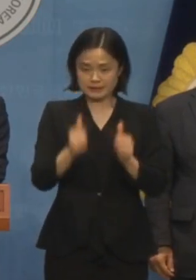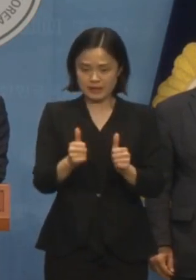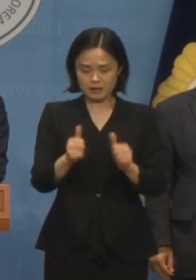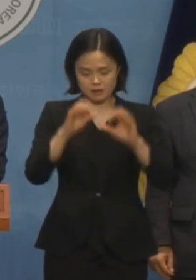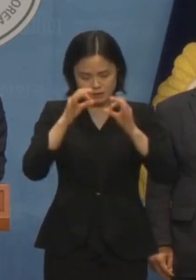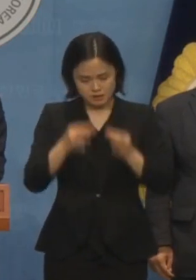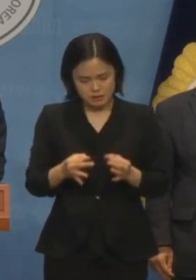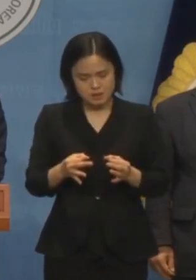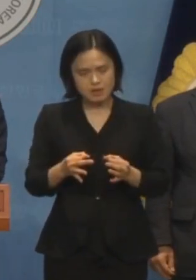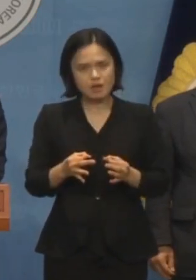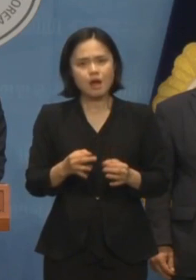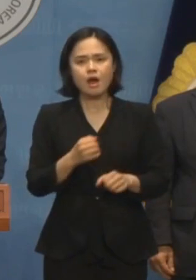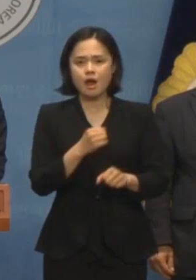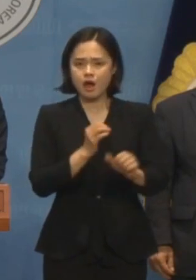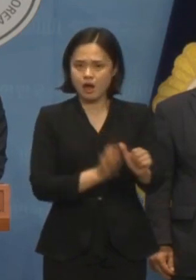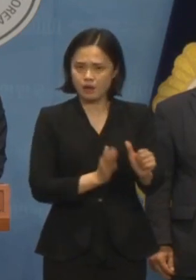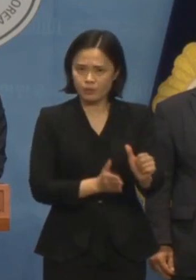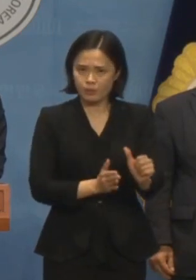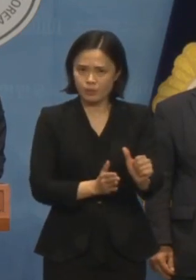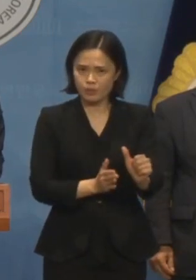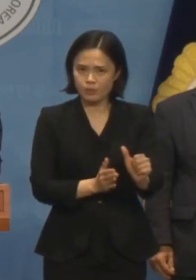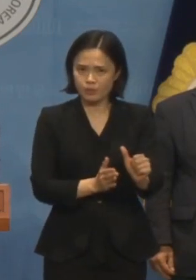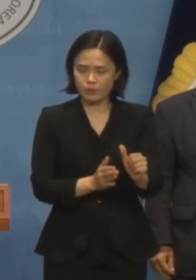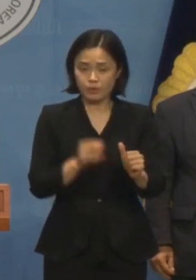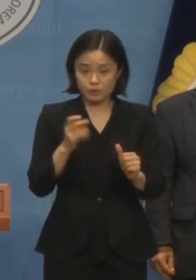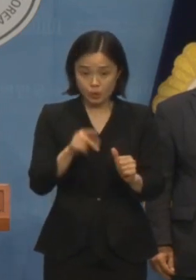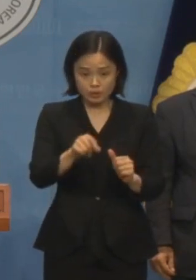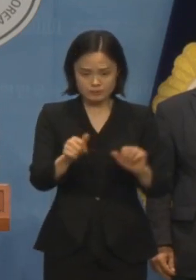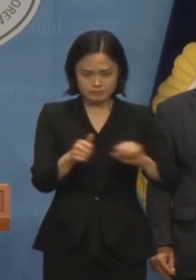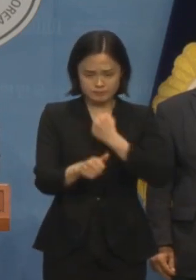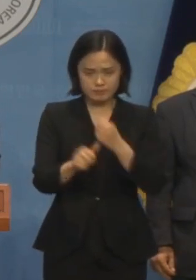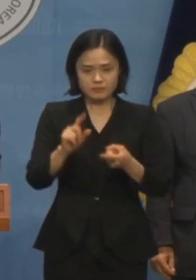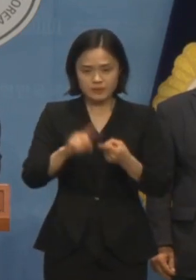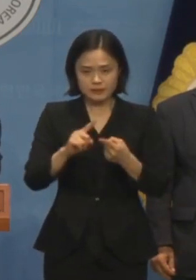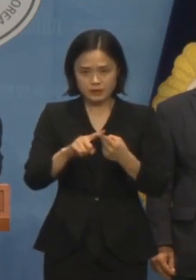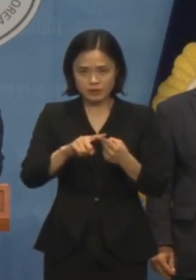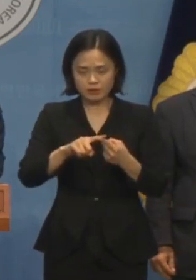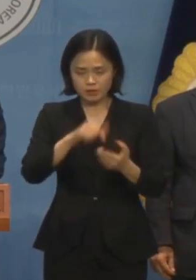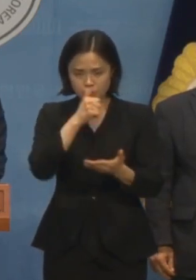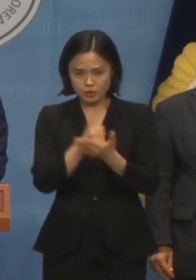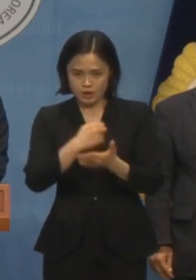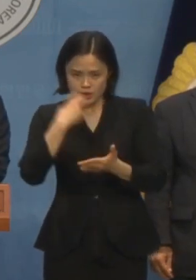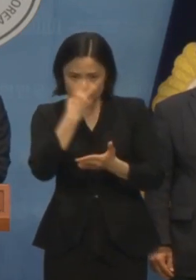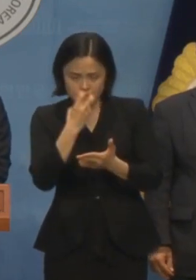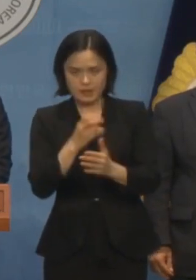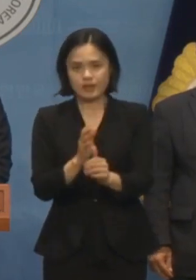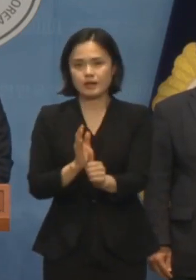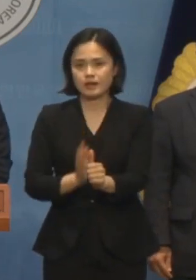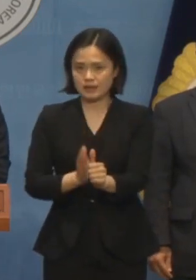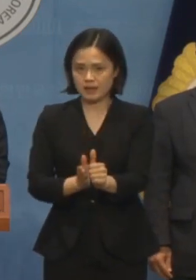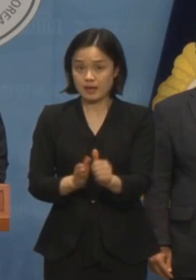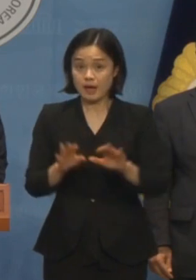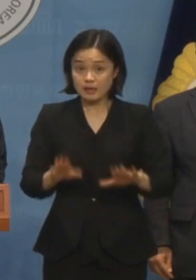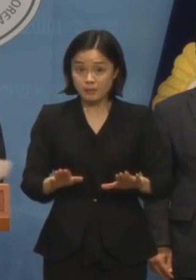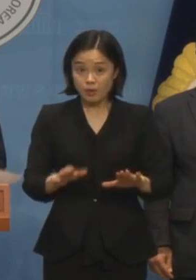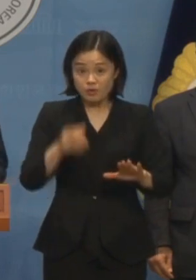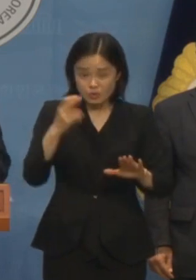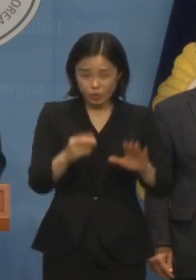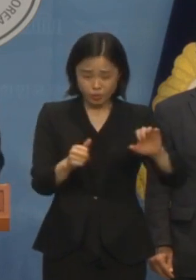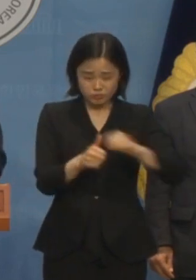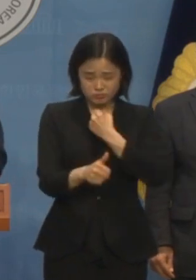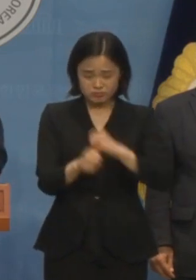빠른 수사로 답해야 할 것입니다. 오늘 발생한 심각한 집단폭력 행위에 대해서도 고발을